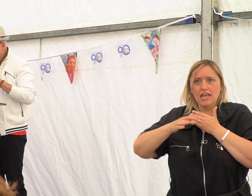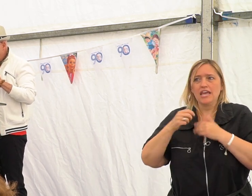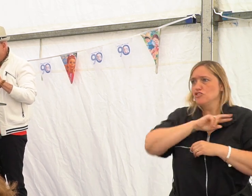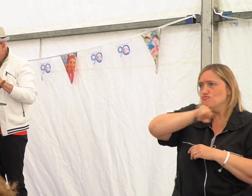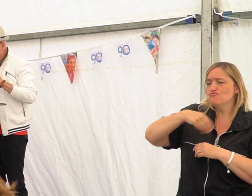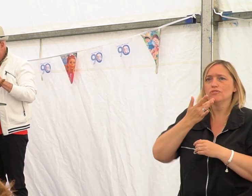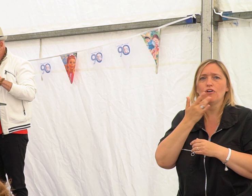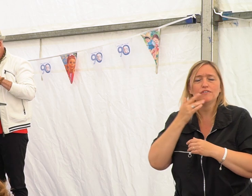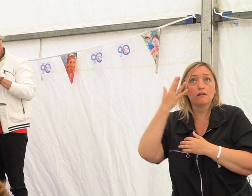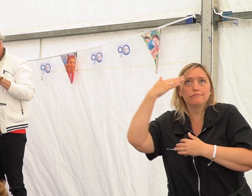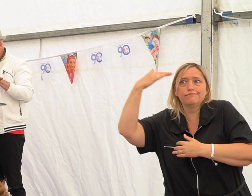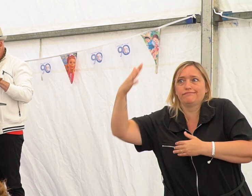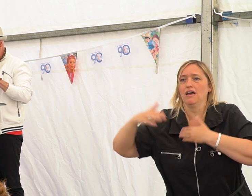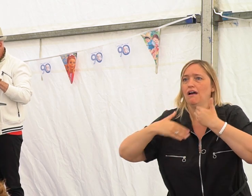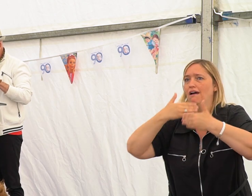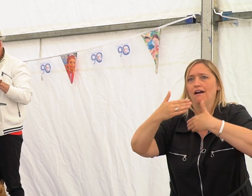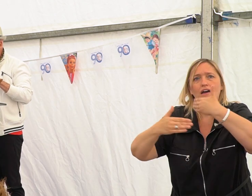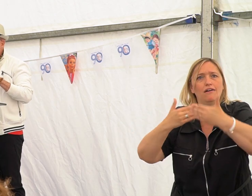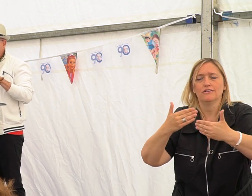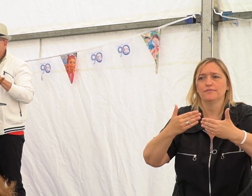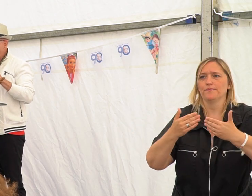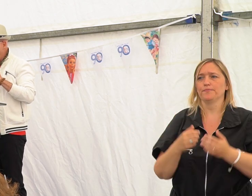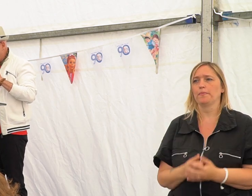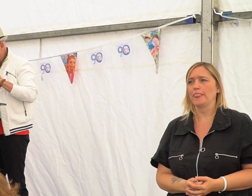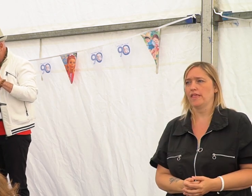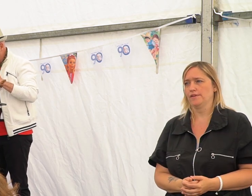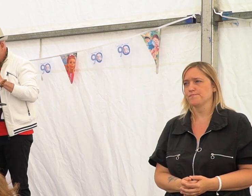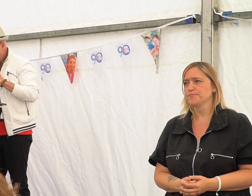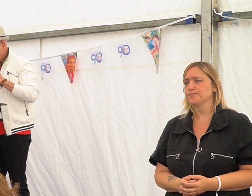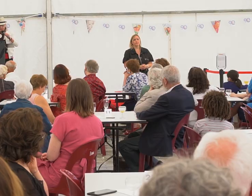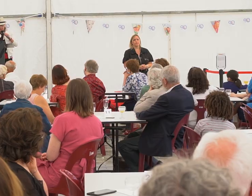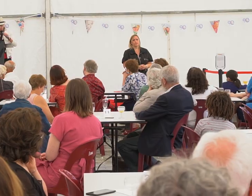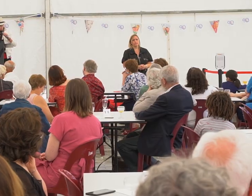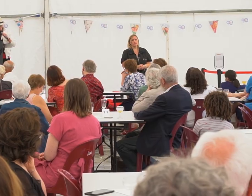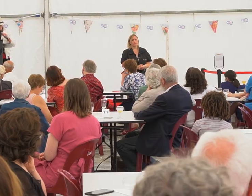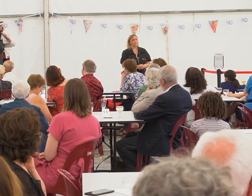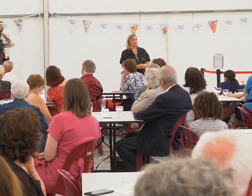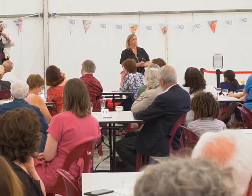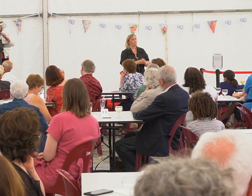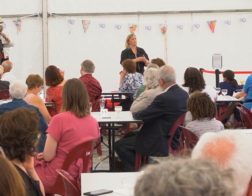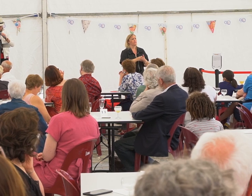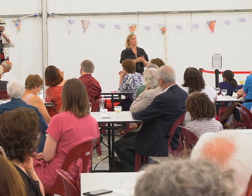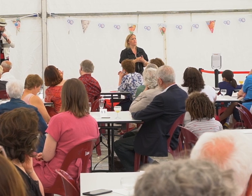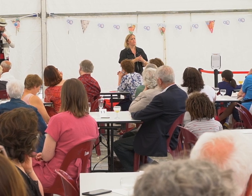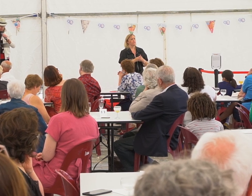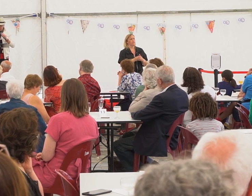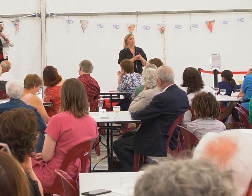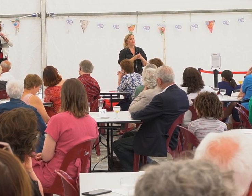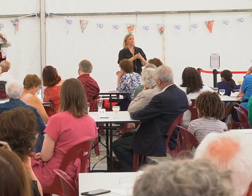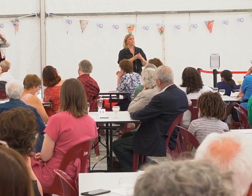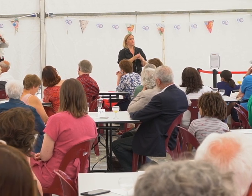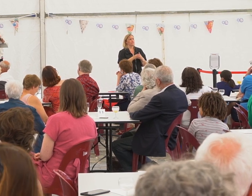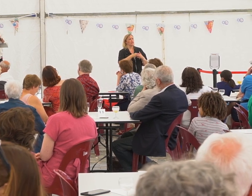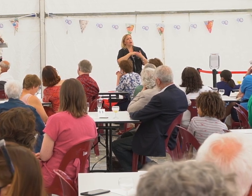nous devons honorer la génération présente et future. En tant que peintre